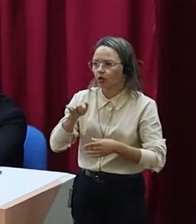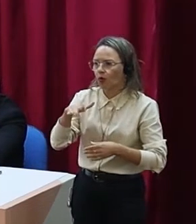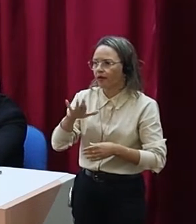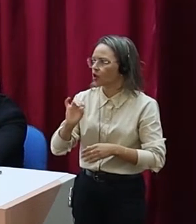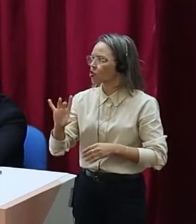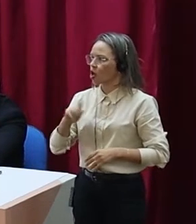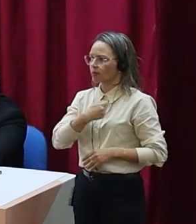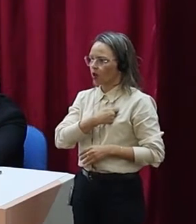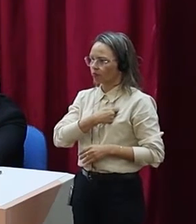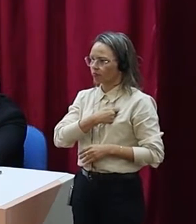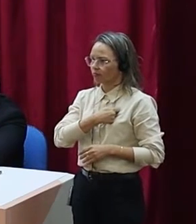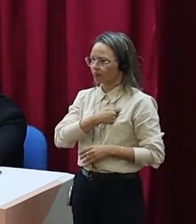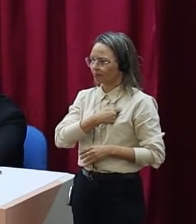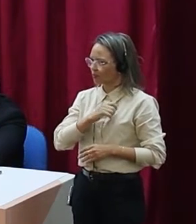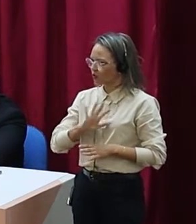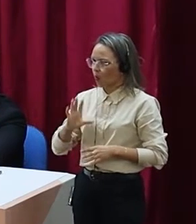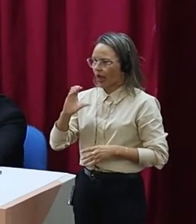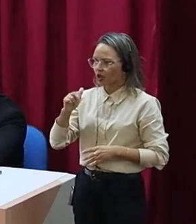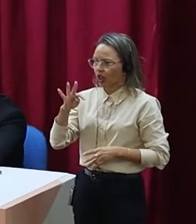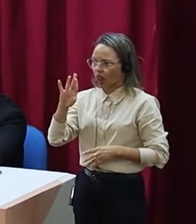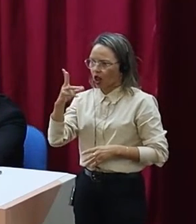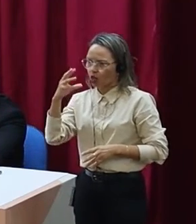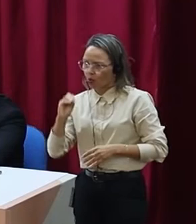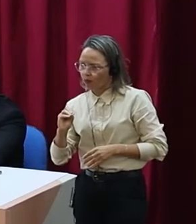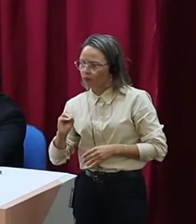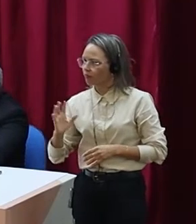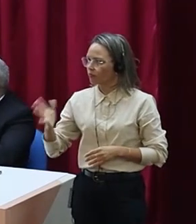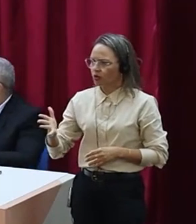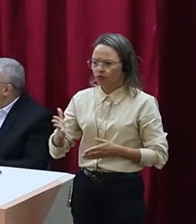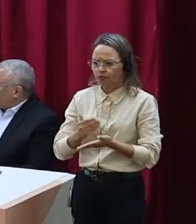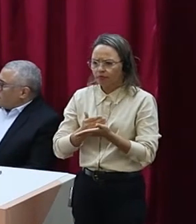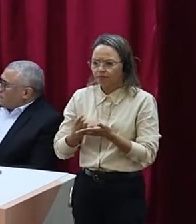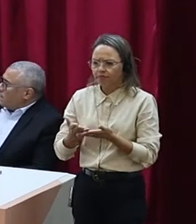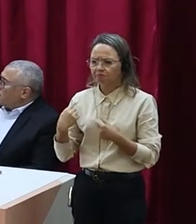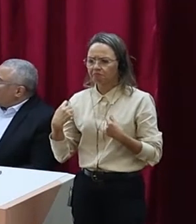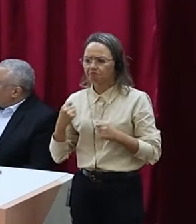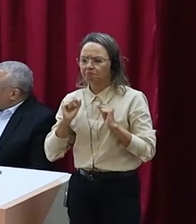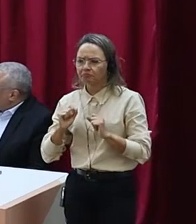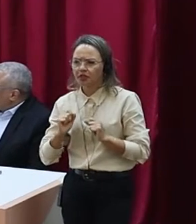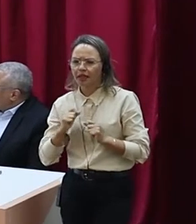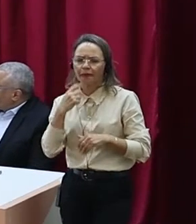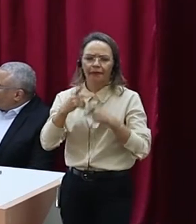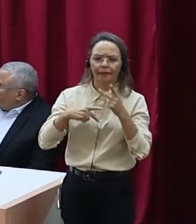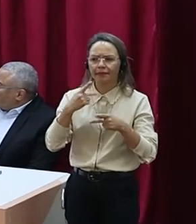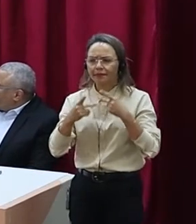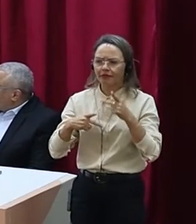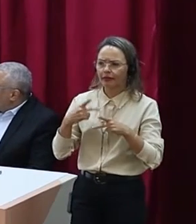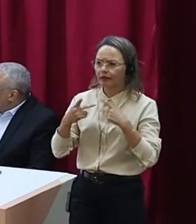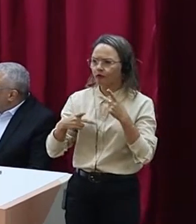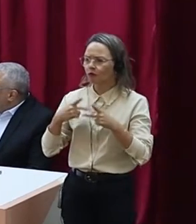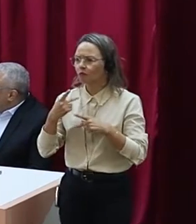En realidad quiero dejar aquellos, porque el tiempo es pequeño, podríamos conversar, porque me cuesta seguir. En todo caso, sí podemos.